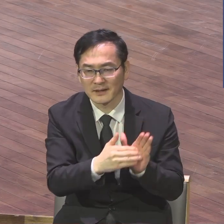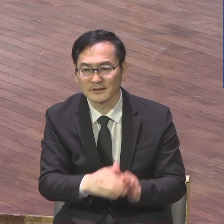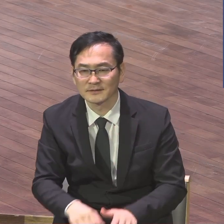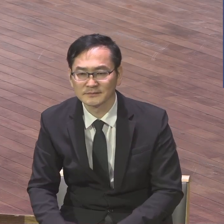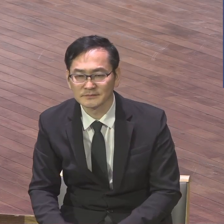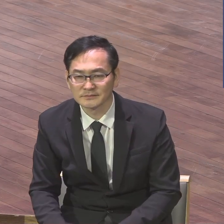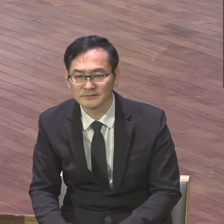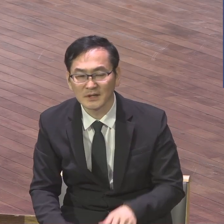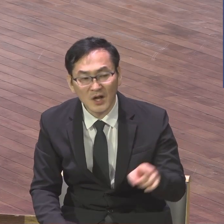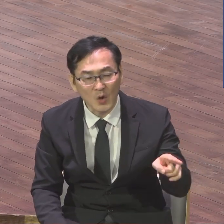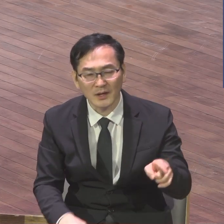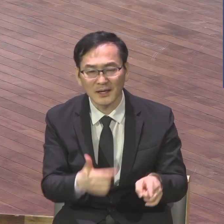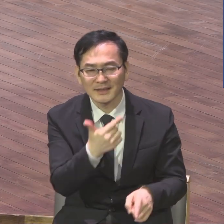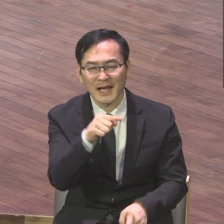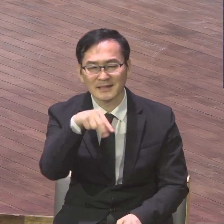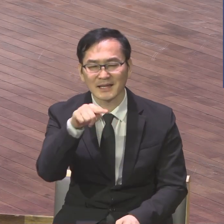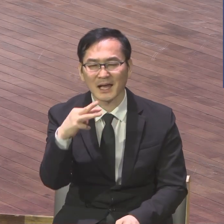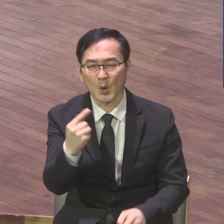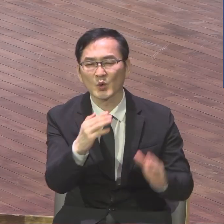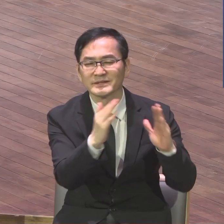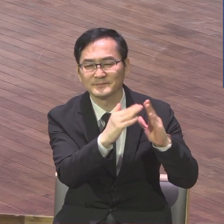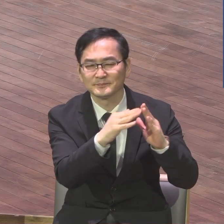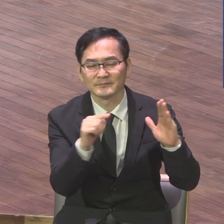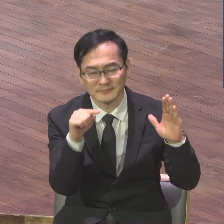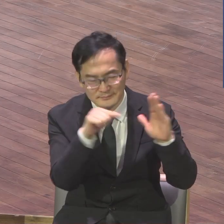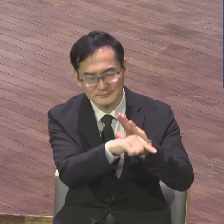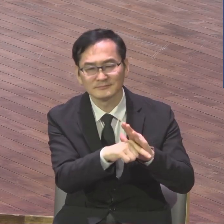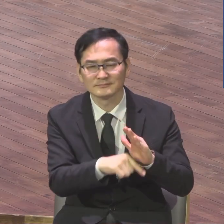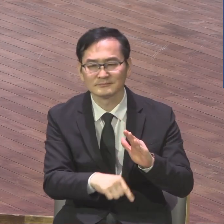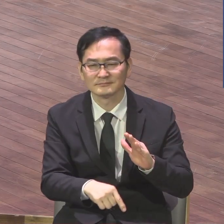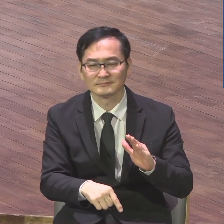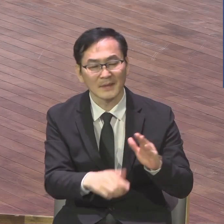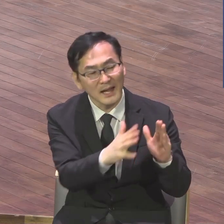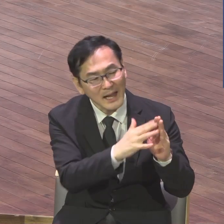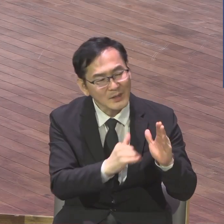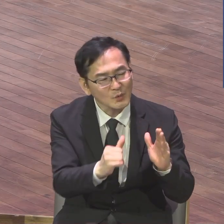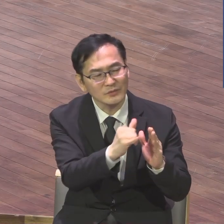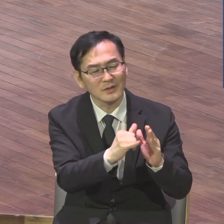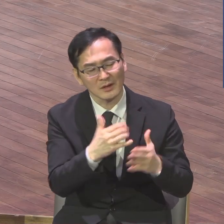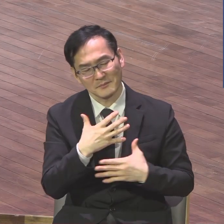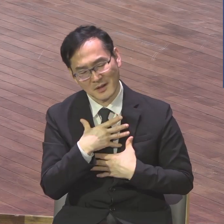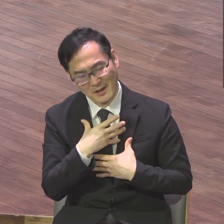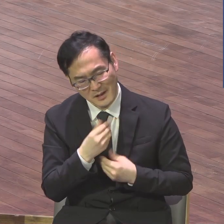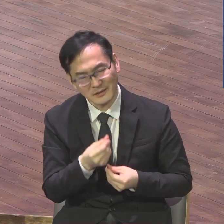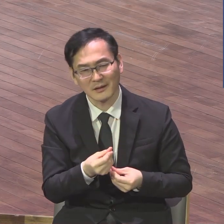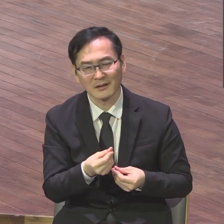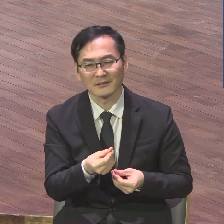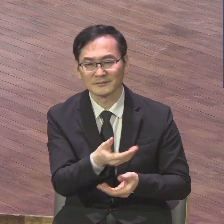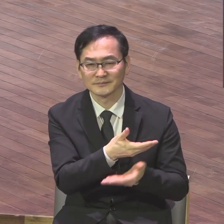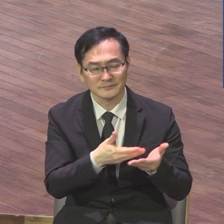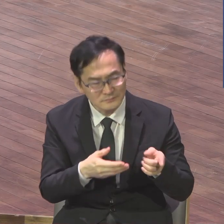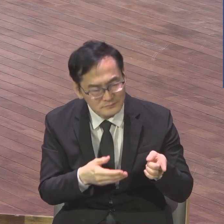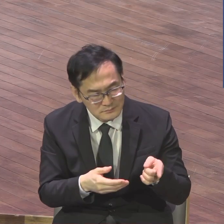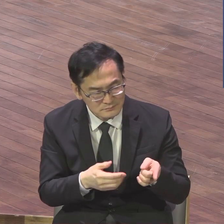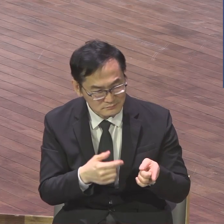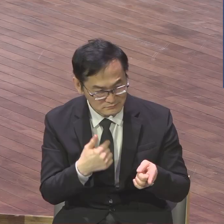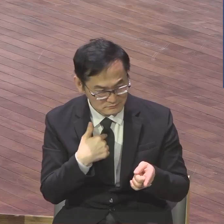이곳에서 안식을 취했습니다. 그래서 나사로와 그 가족들을 특별히